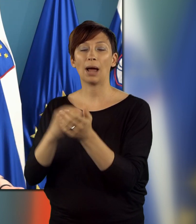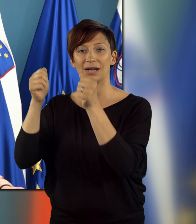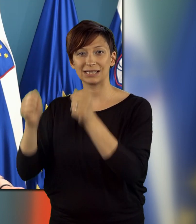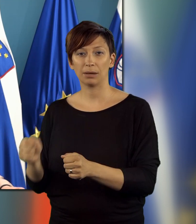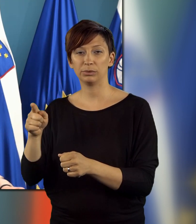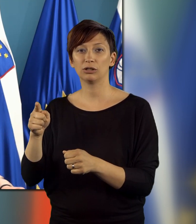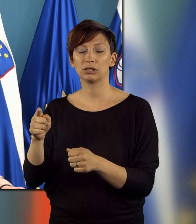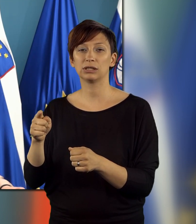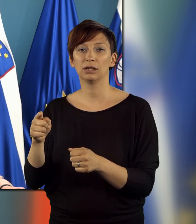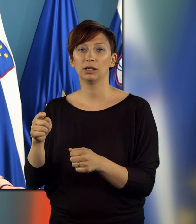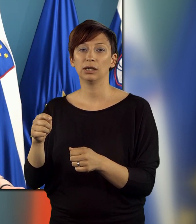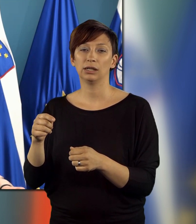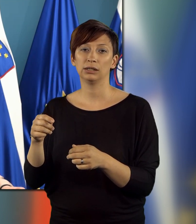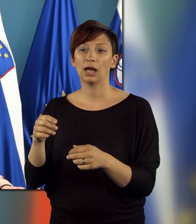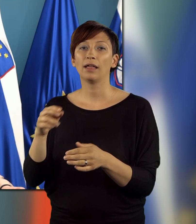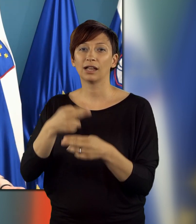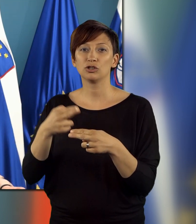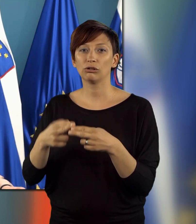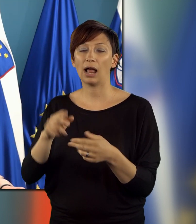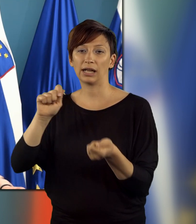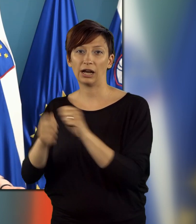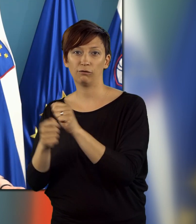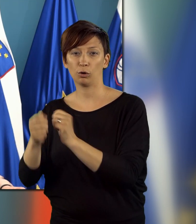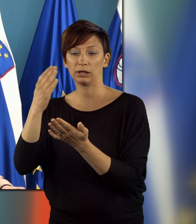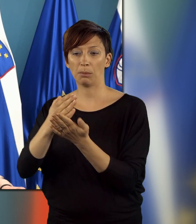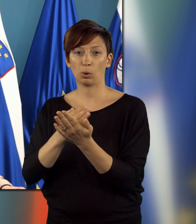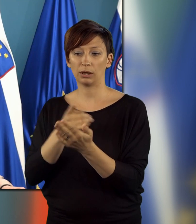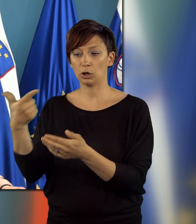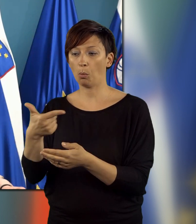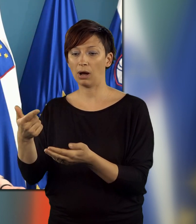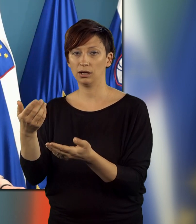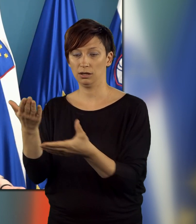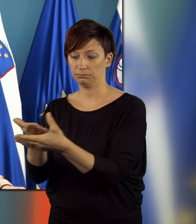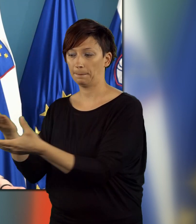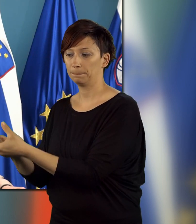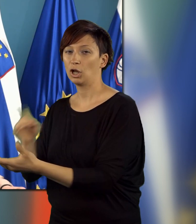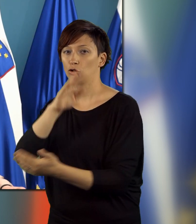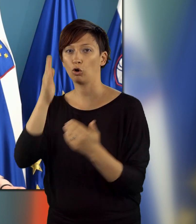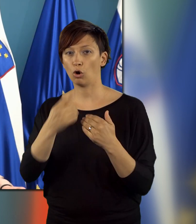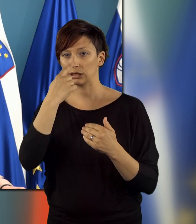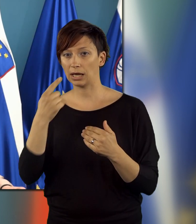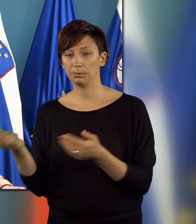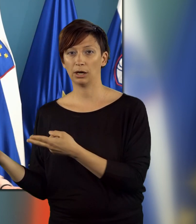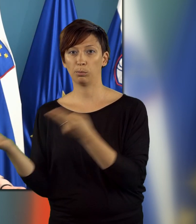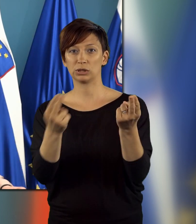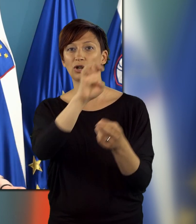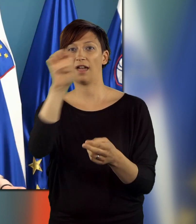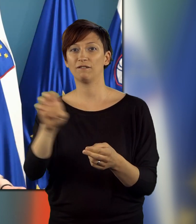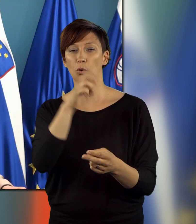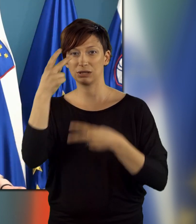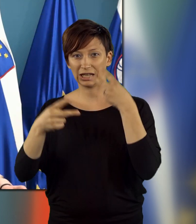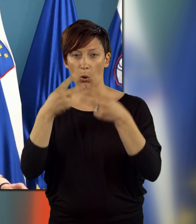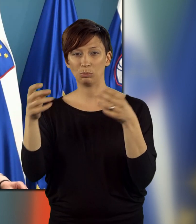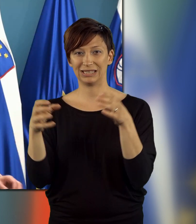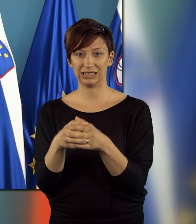in pa nacionalnega reformnega programa in oba akta do konca aprila posreduje Evropski